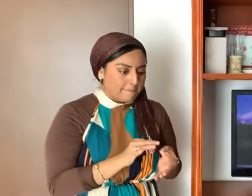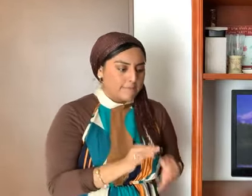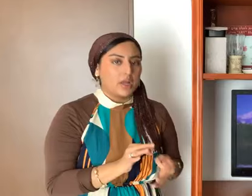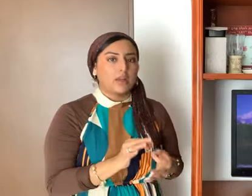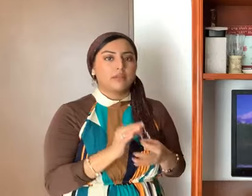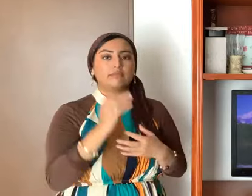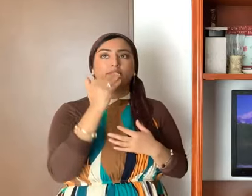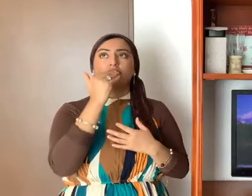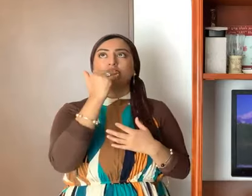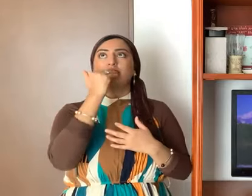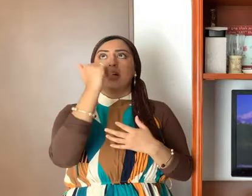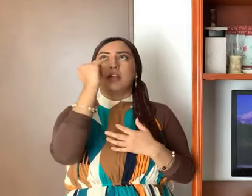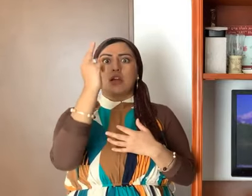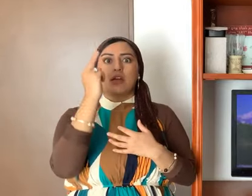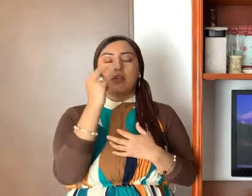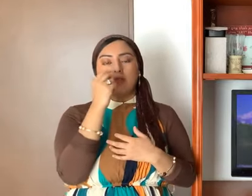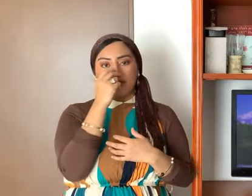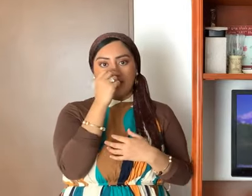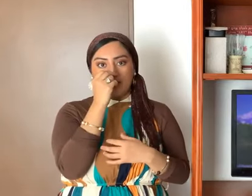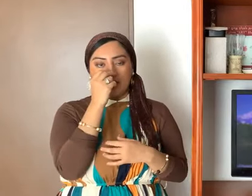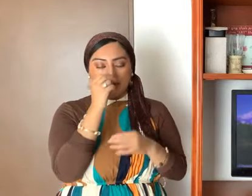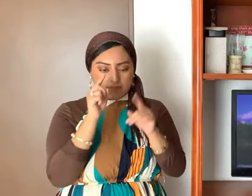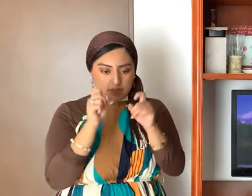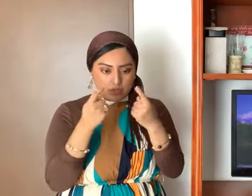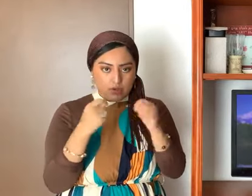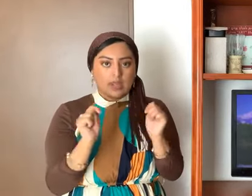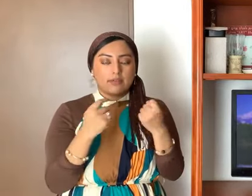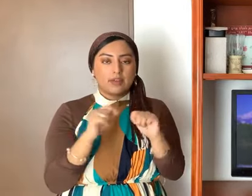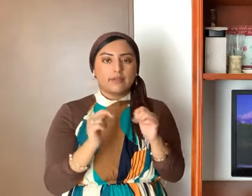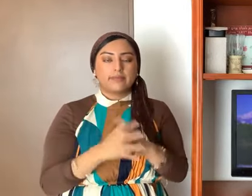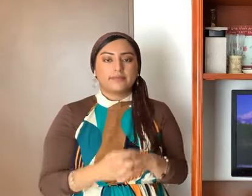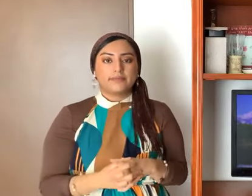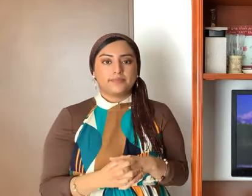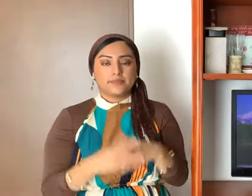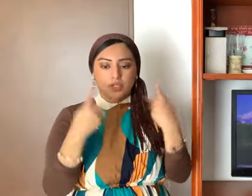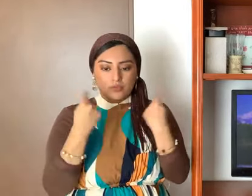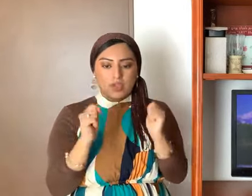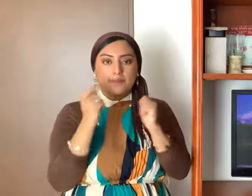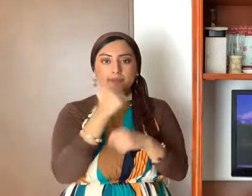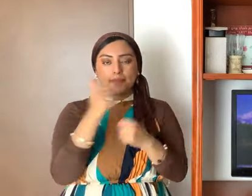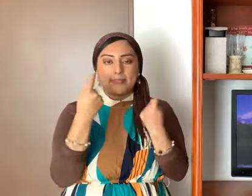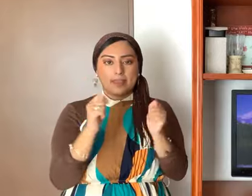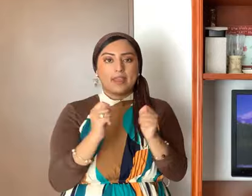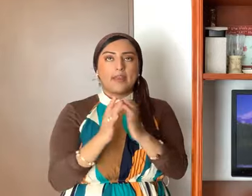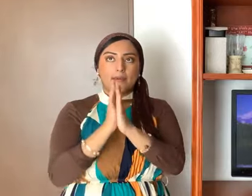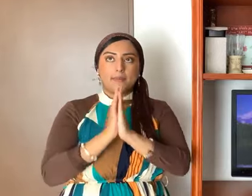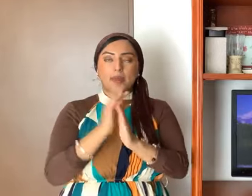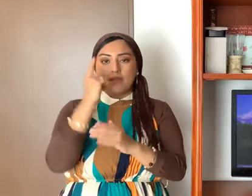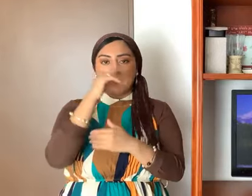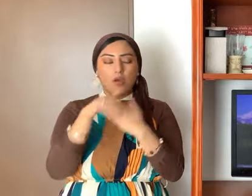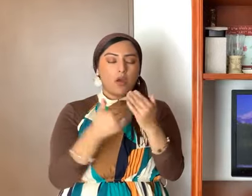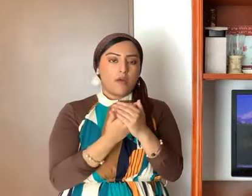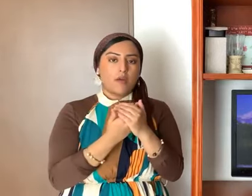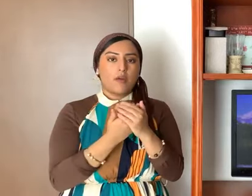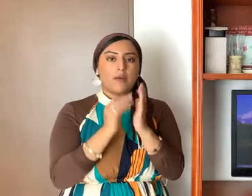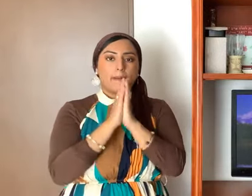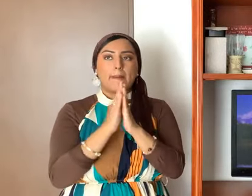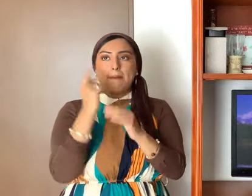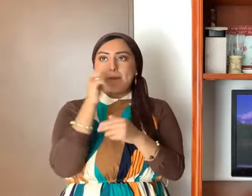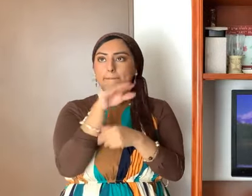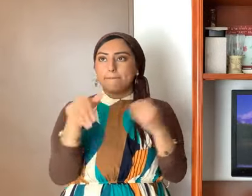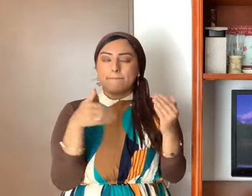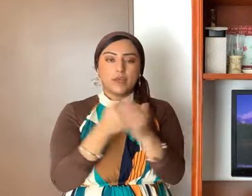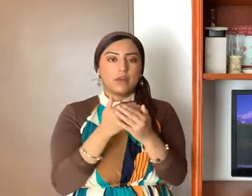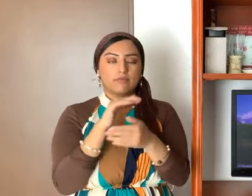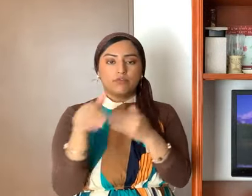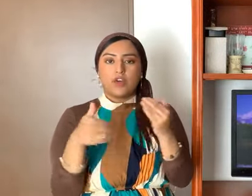cabo del Eterno. Ponlo a prueba, si no me crees, ponlo a prueba. Ora por todo, por todo, por